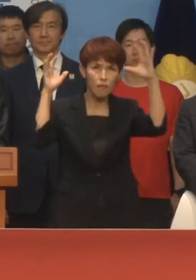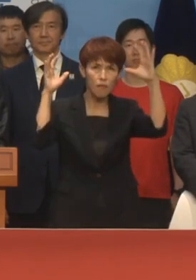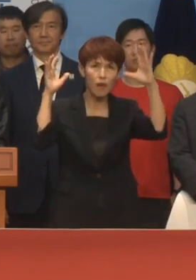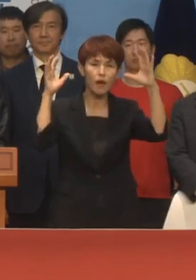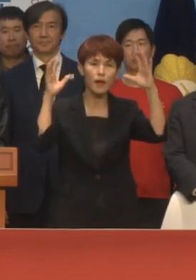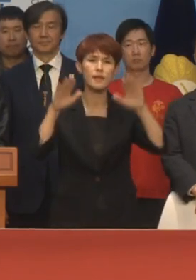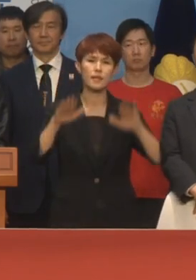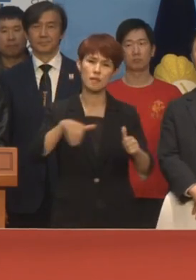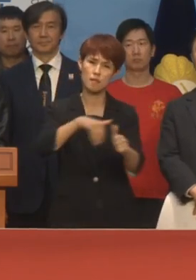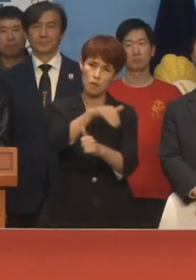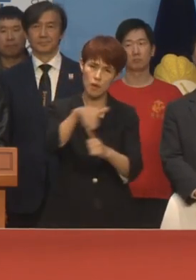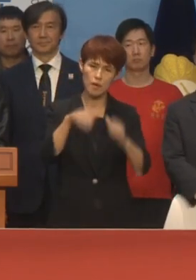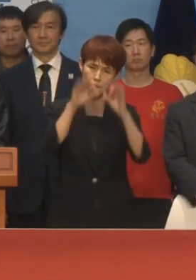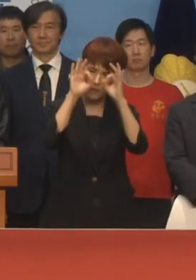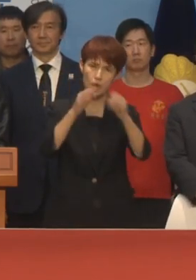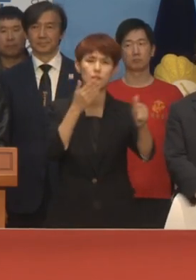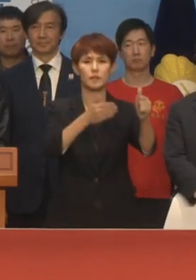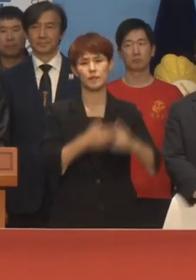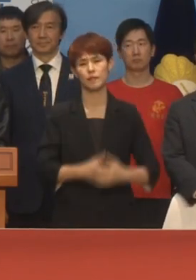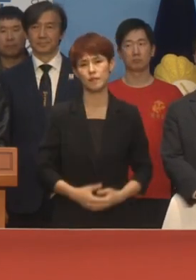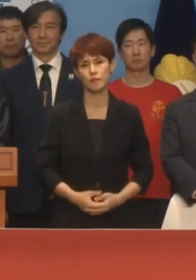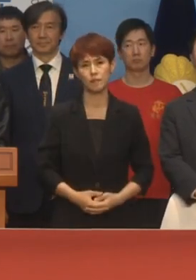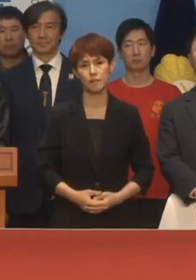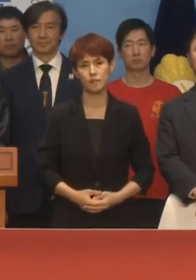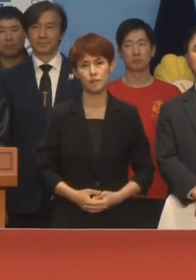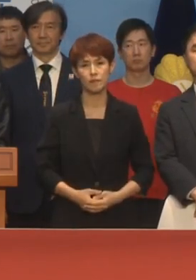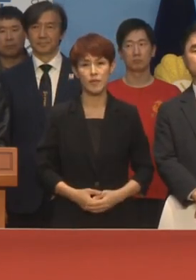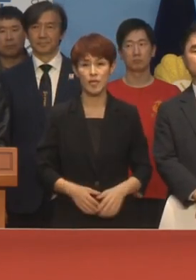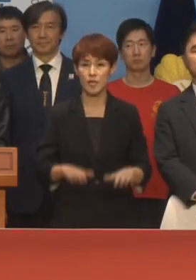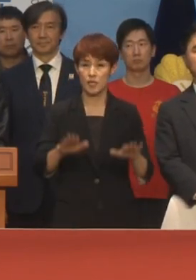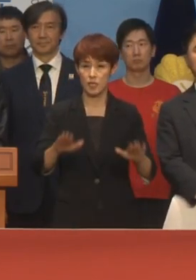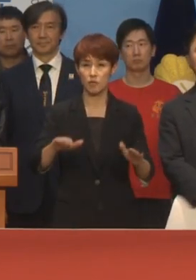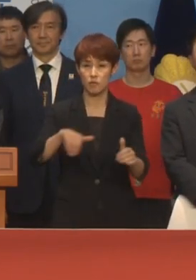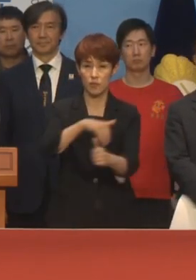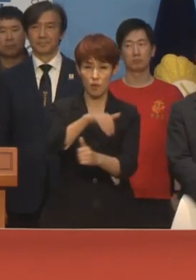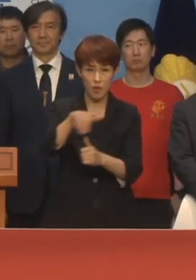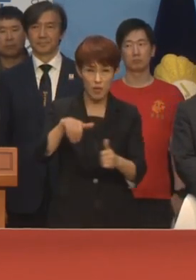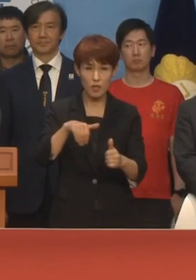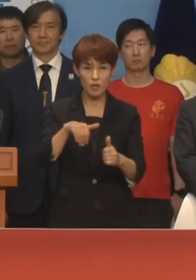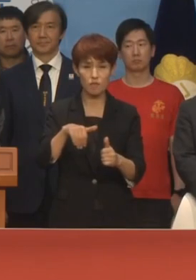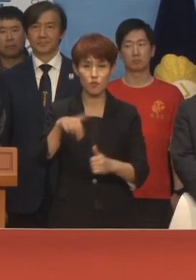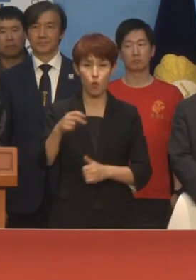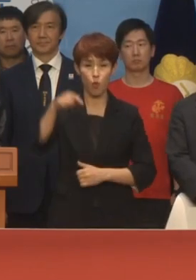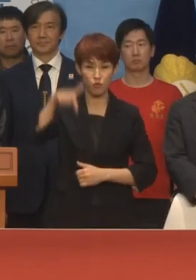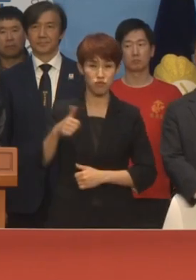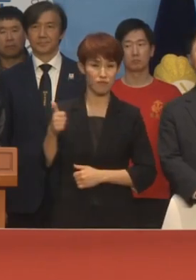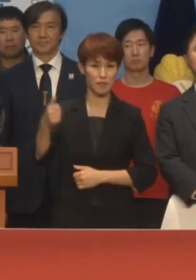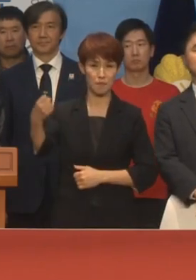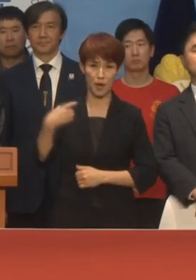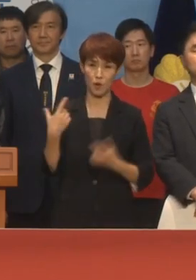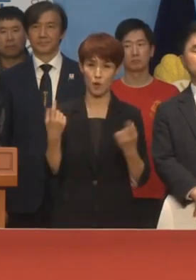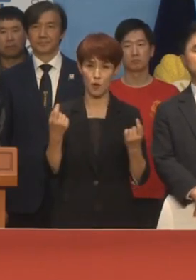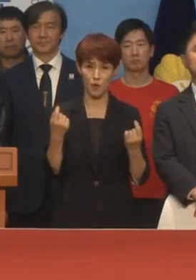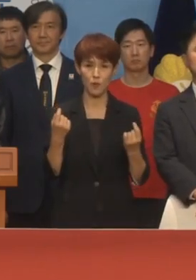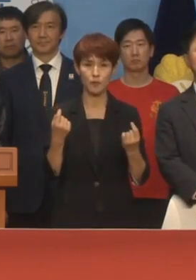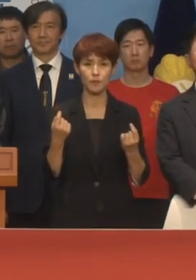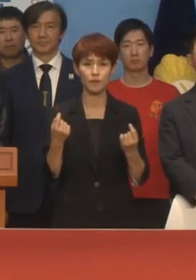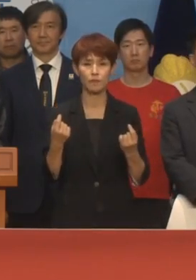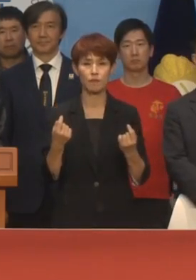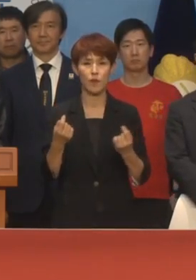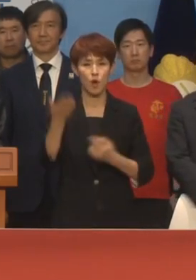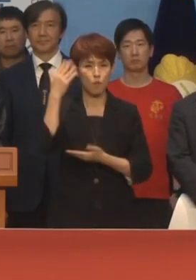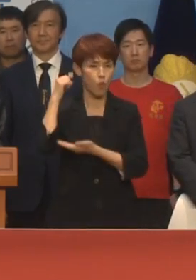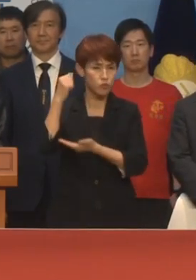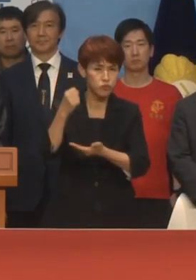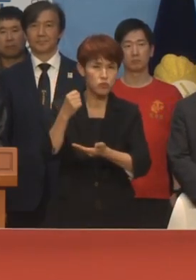이 사안을 접해주셨으면 하는 생각입니다. 지금 이 사안은 방금 전에 조국 대표께서도 말씀하셨겠지만 보수의